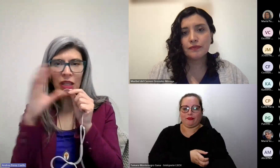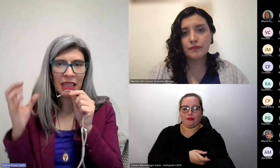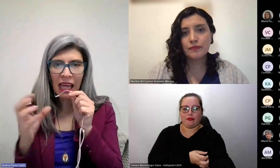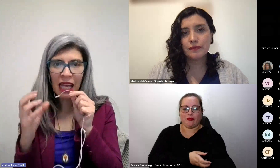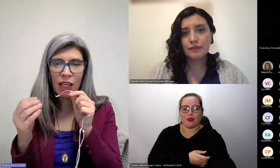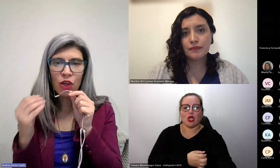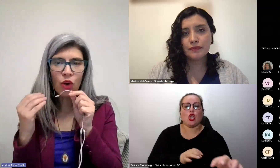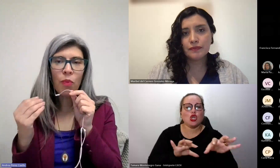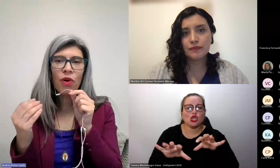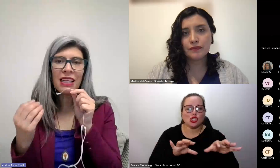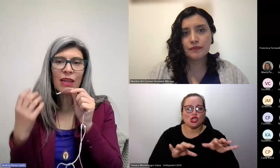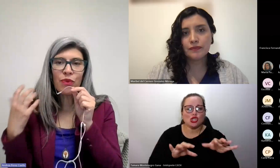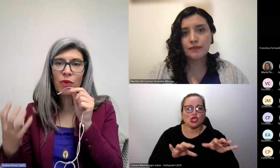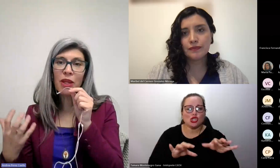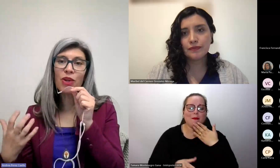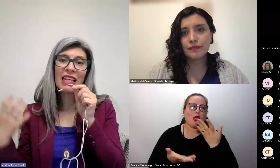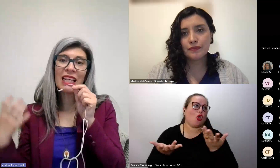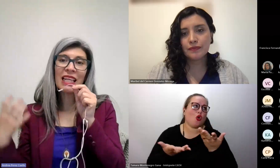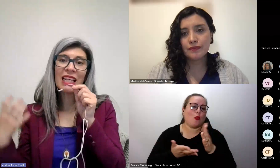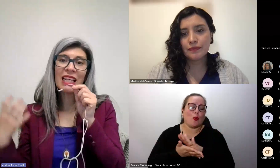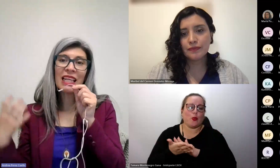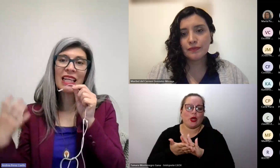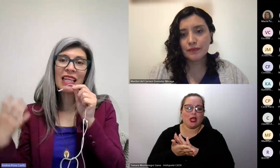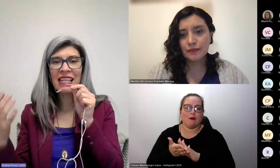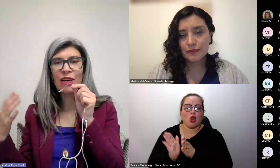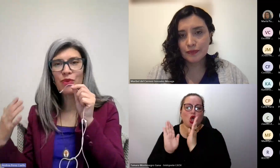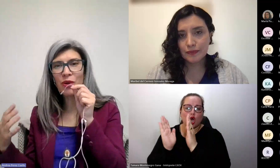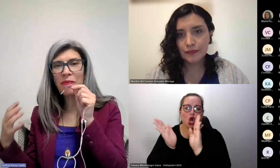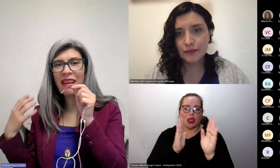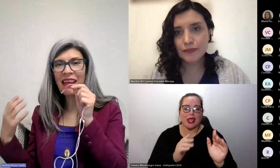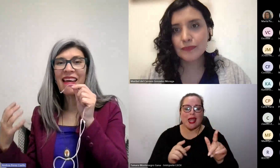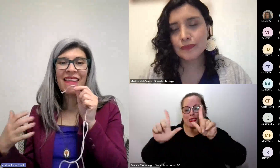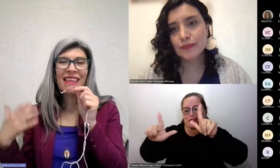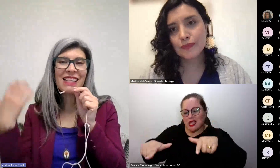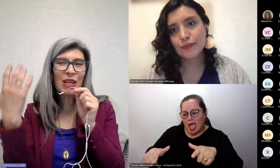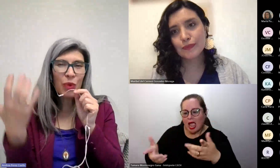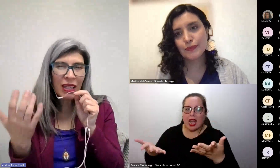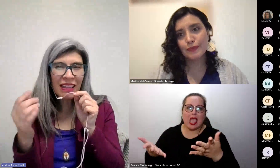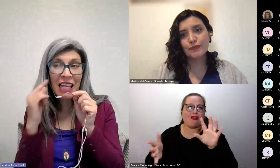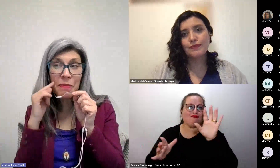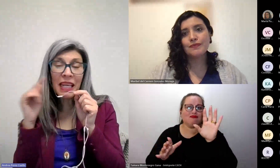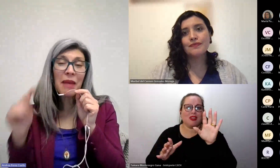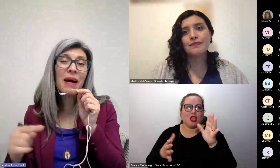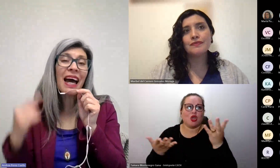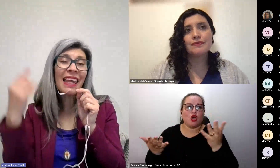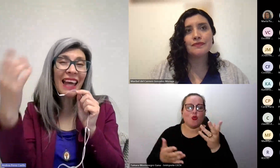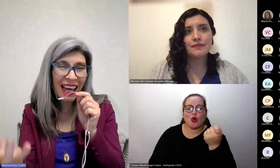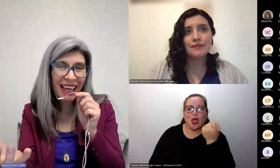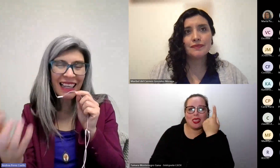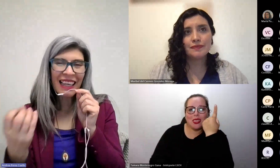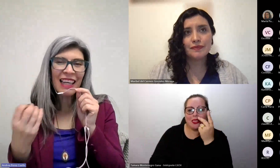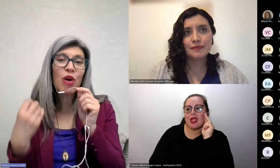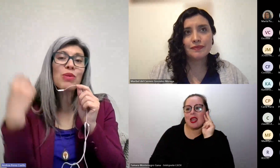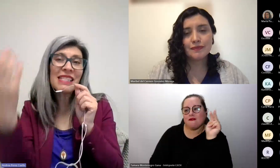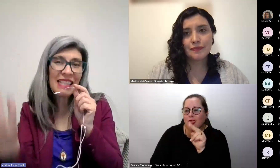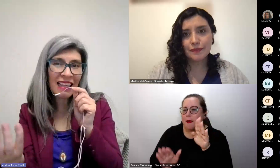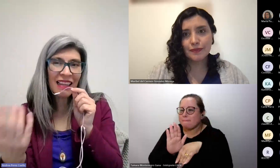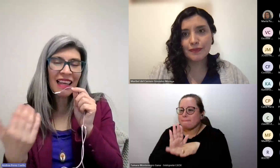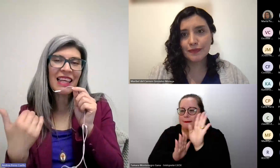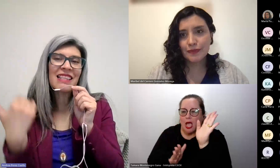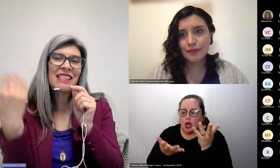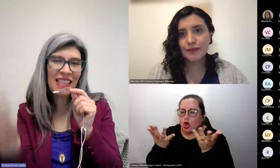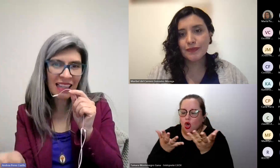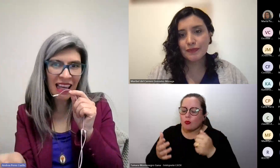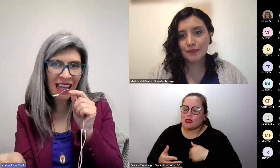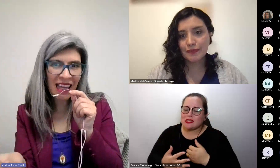Elementos fundamentales como esta forma de organizar la sala, esta forma de darse cuenta y mirar más allá, cómo se